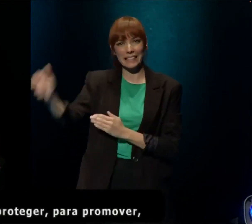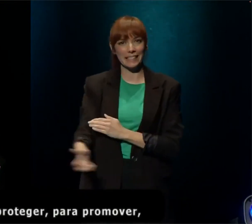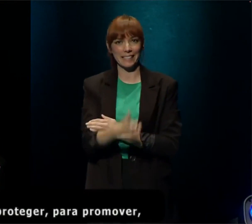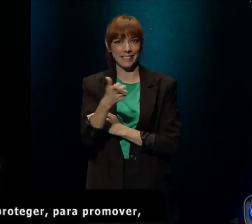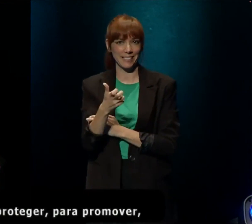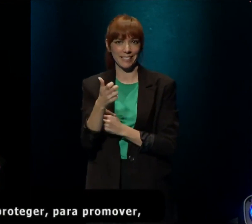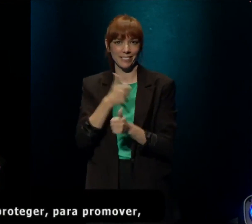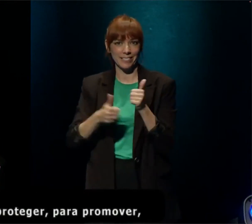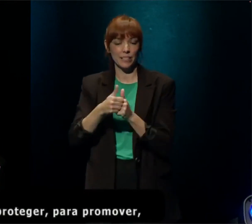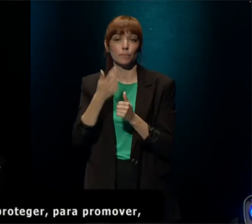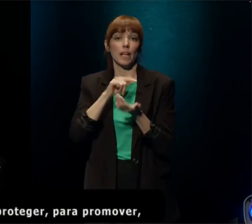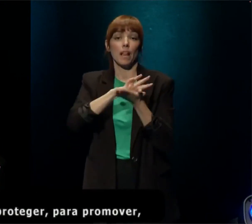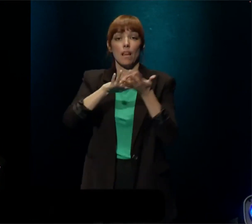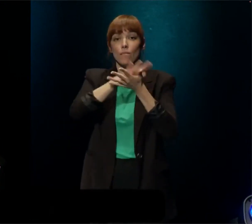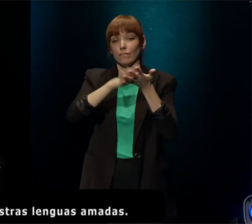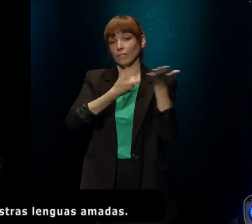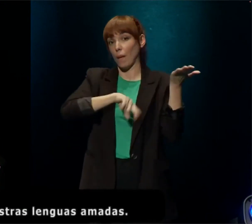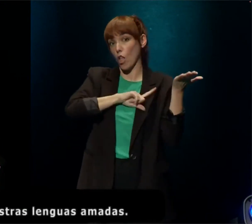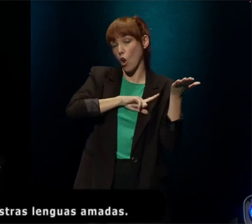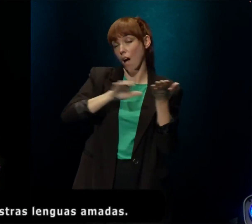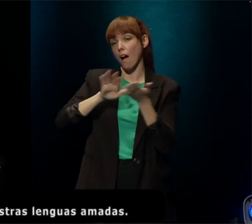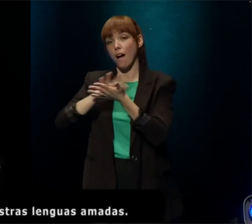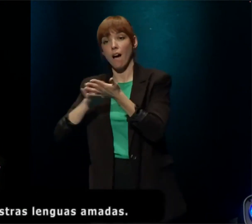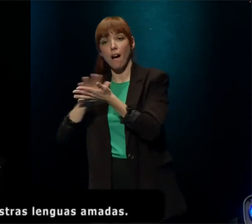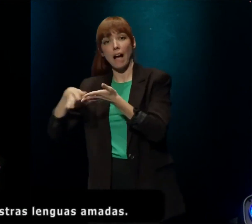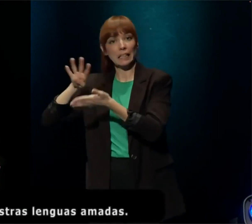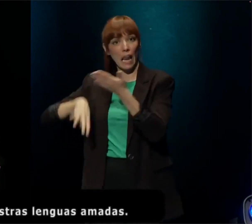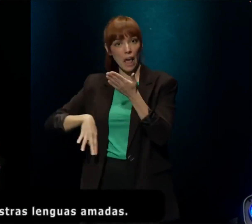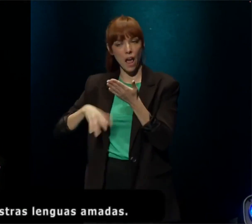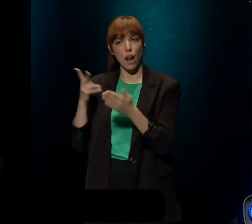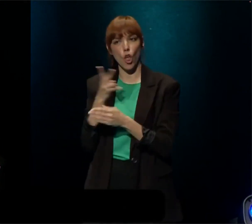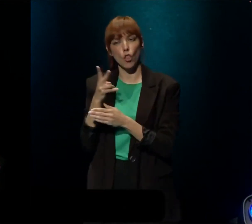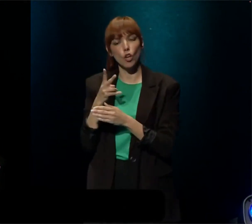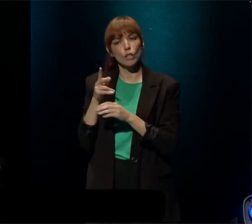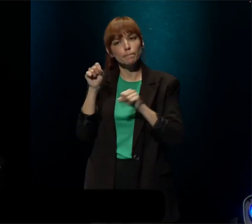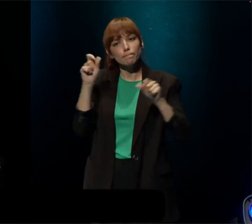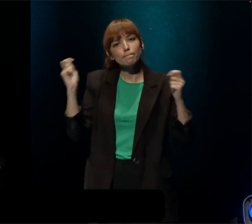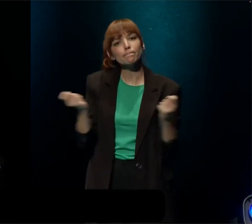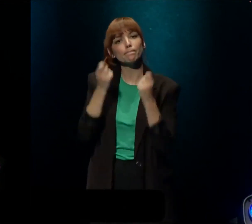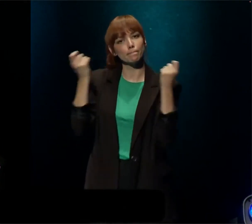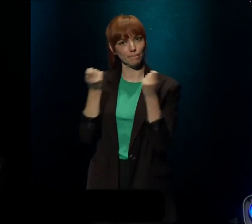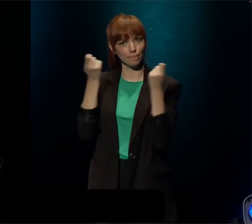de signos española y la lengua de signos catalana,